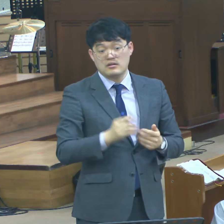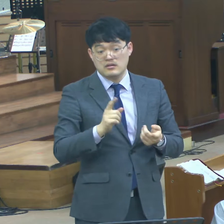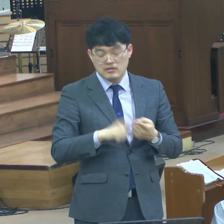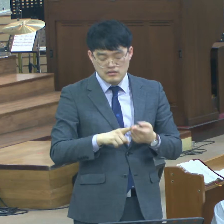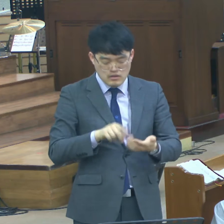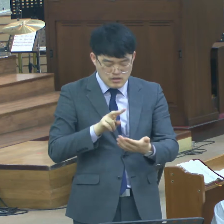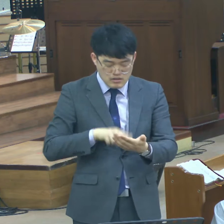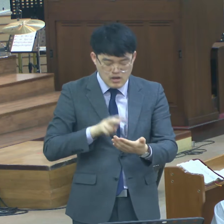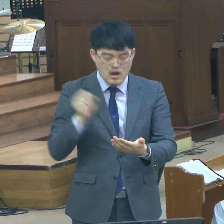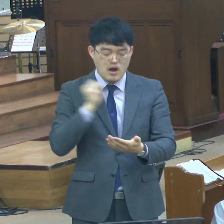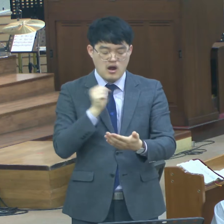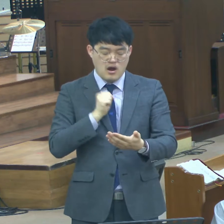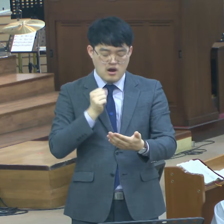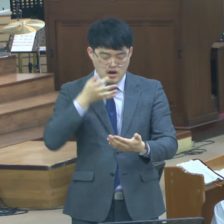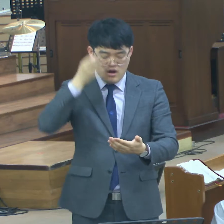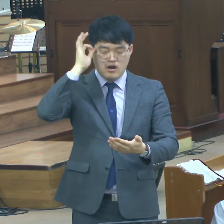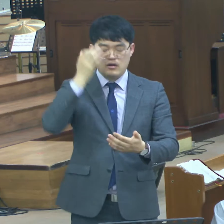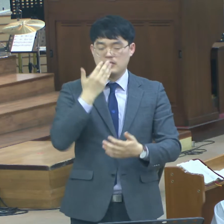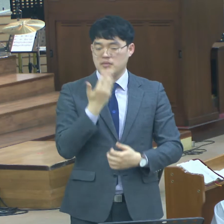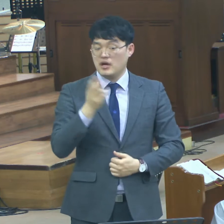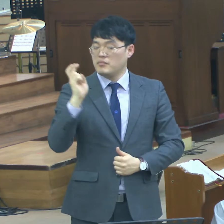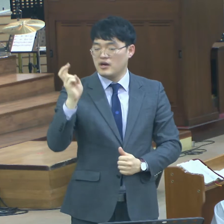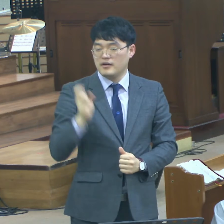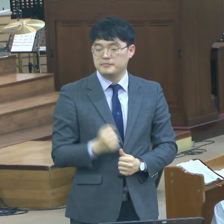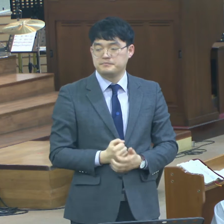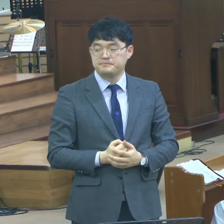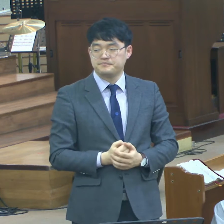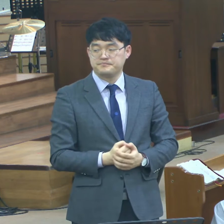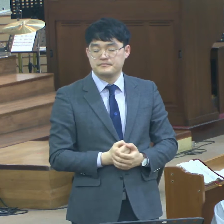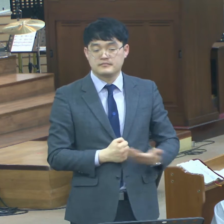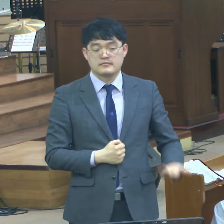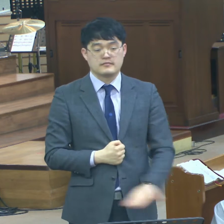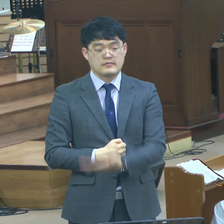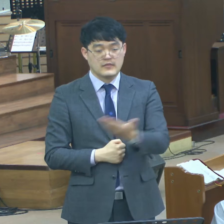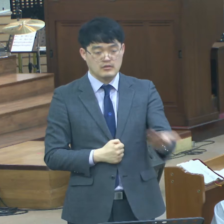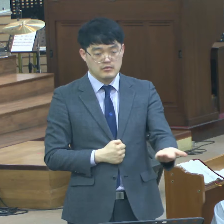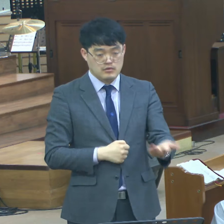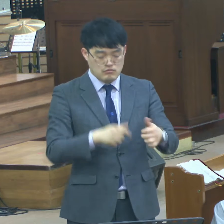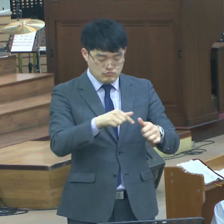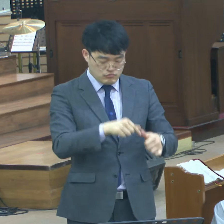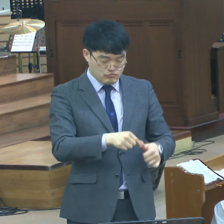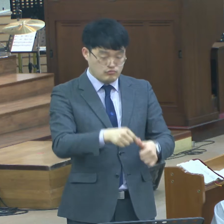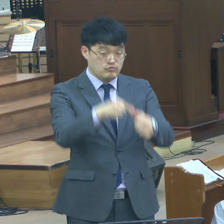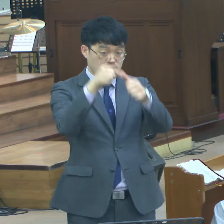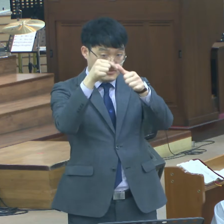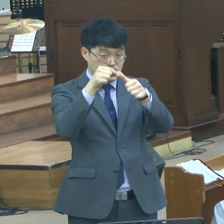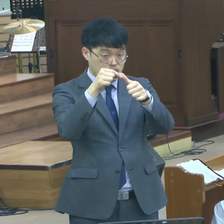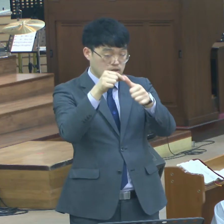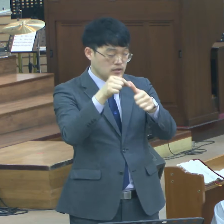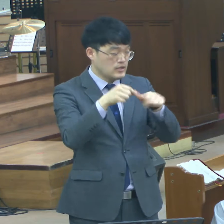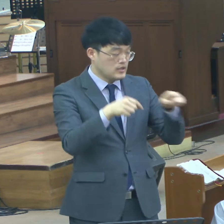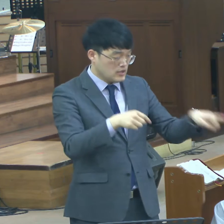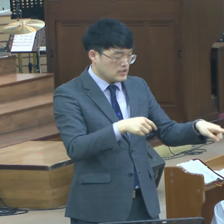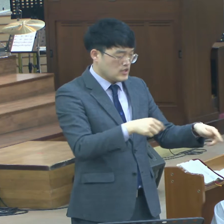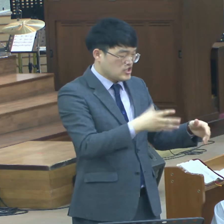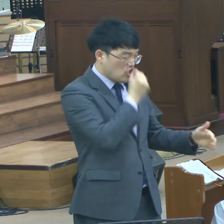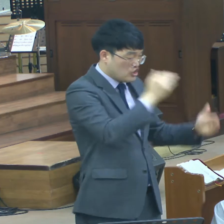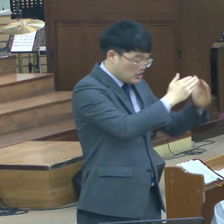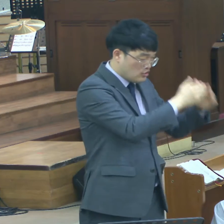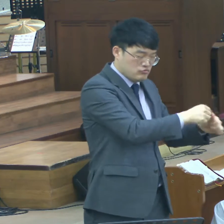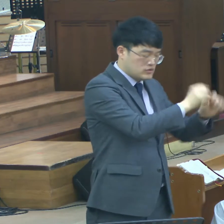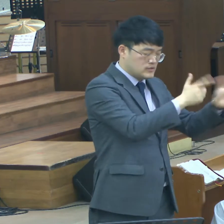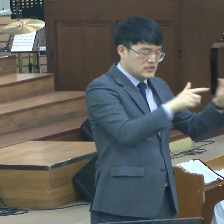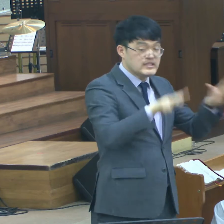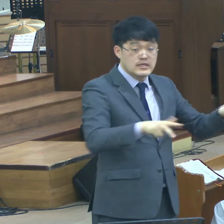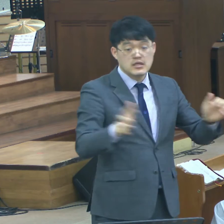그것을 생각할 수 있었던 거죠. 구원의 기능은 성전이 아니라 예수님으로, 성전 희생제사의